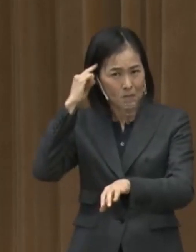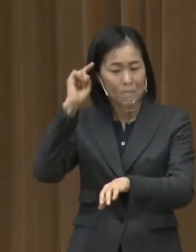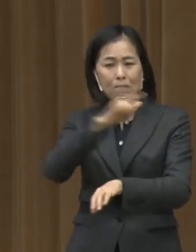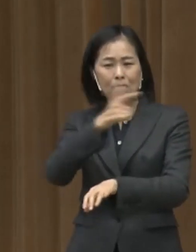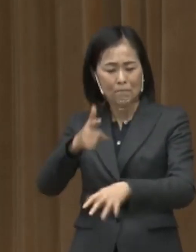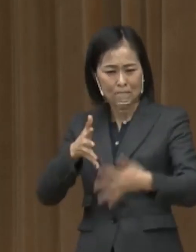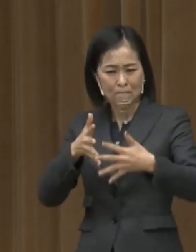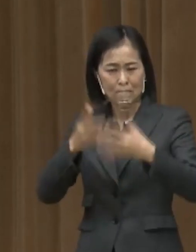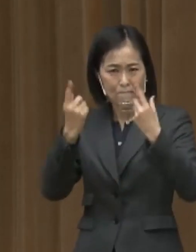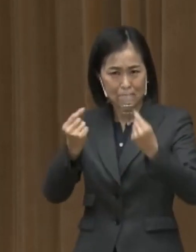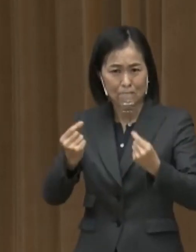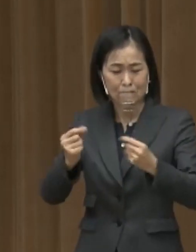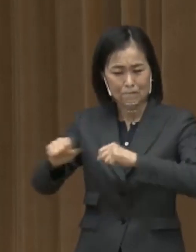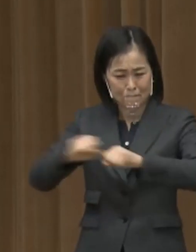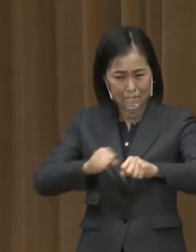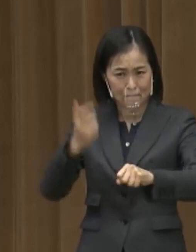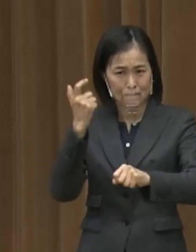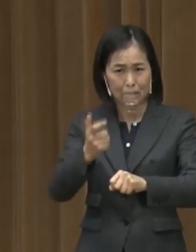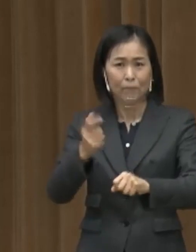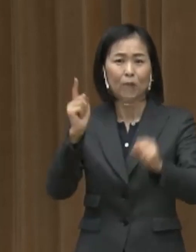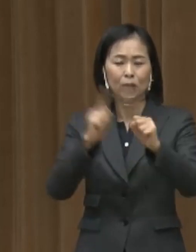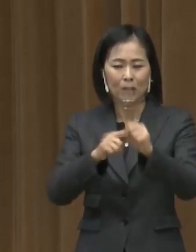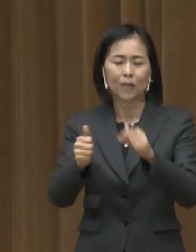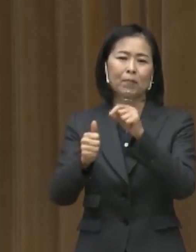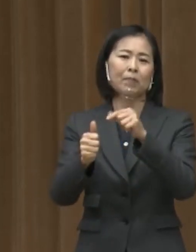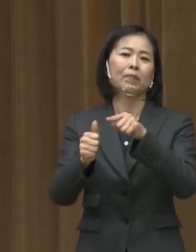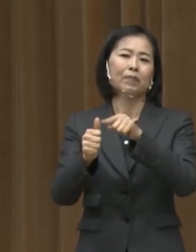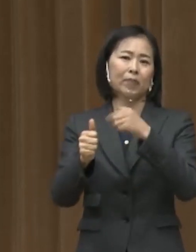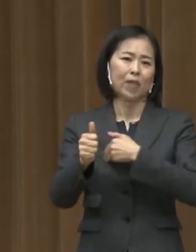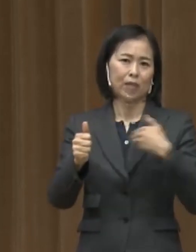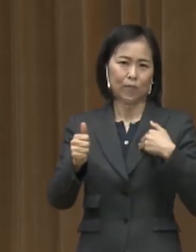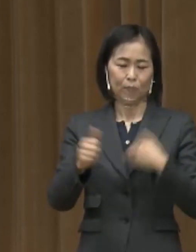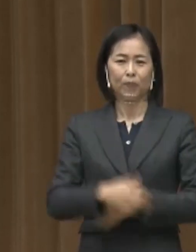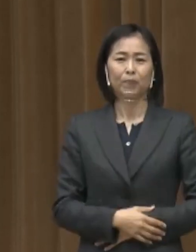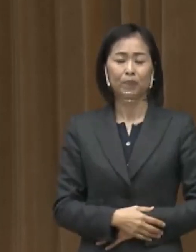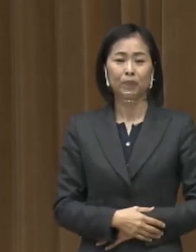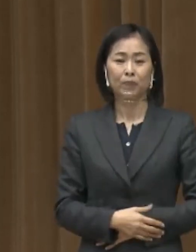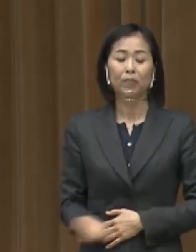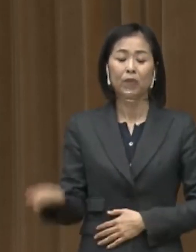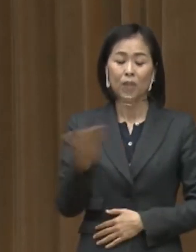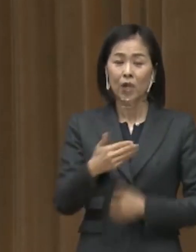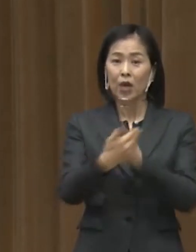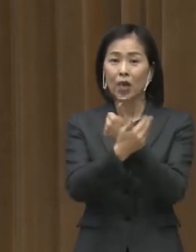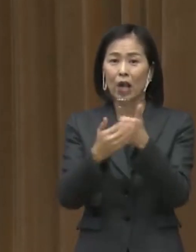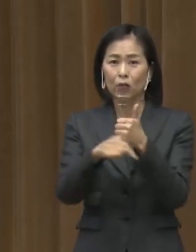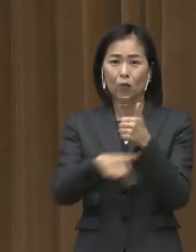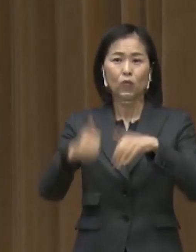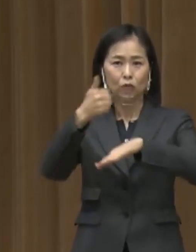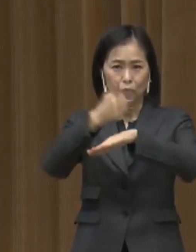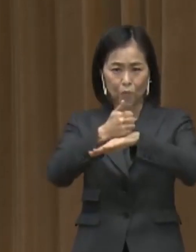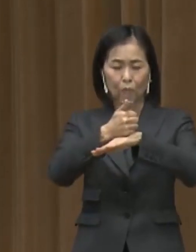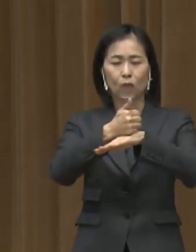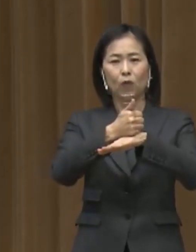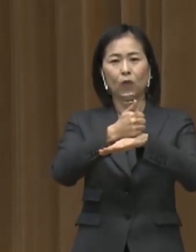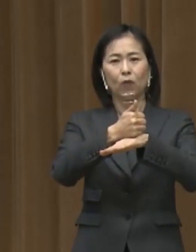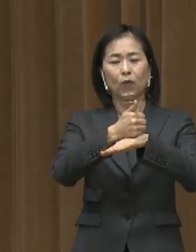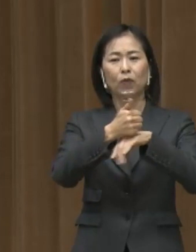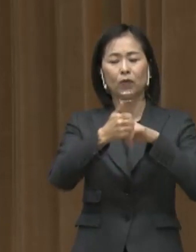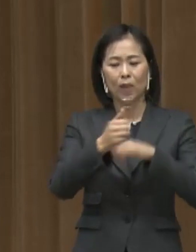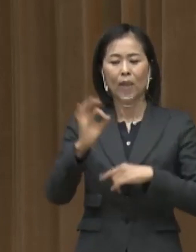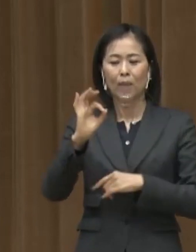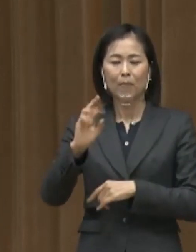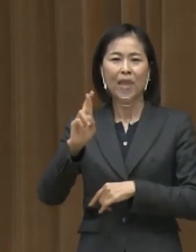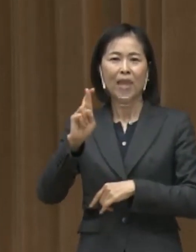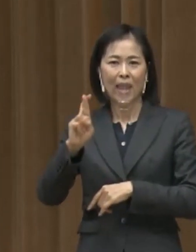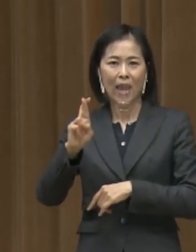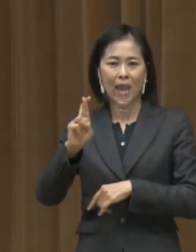化にしっかり取り組んでいただきたいと期待をしています。環境部長には産業労働部副部長のメラサト